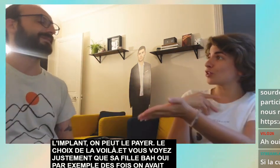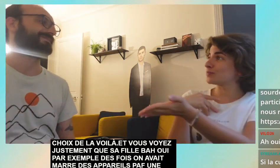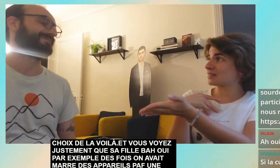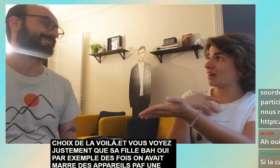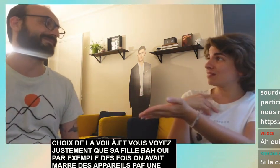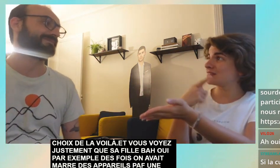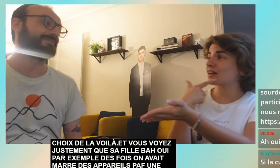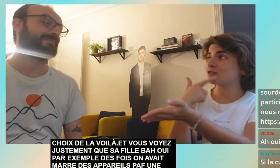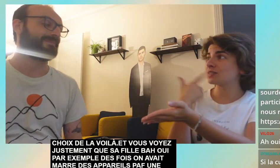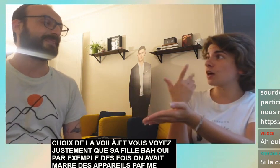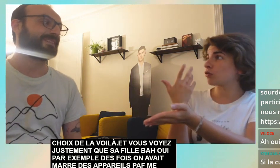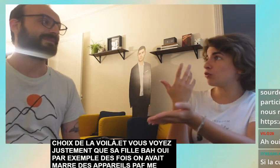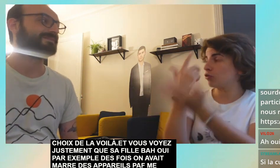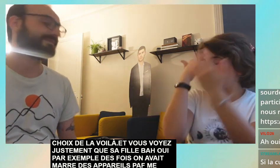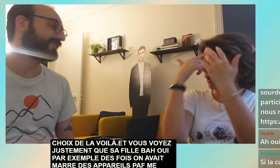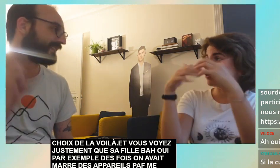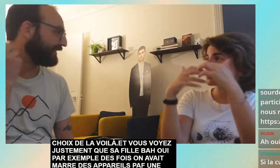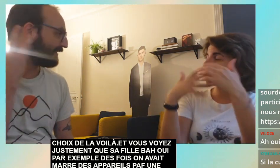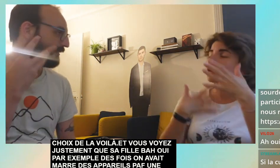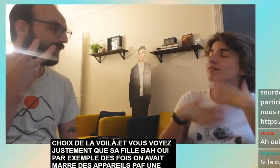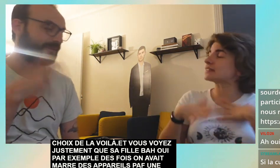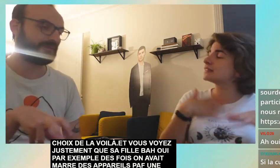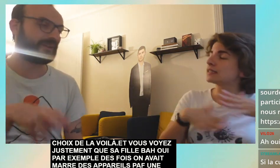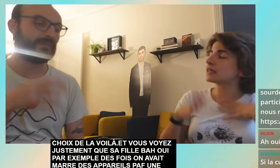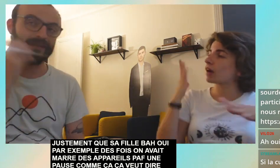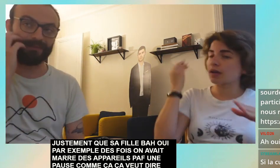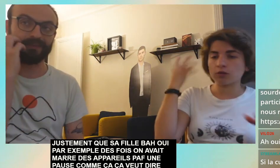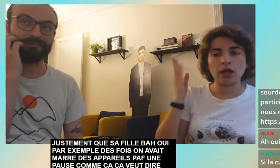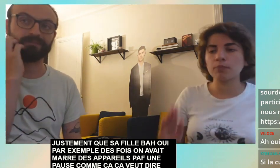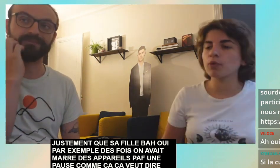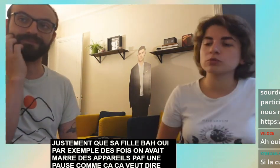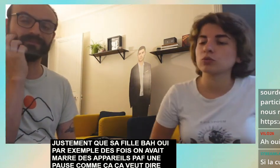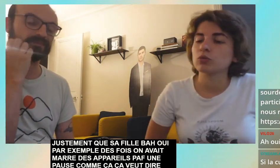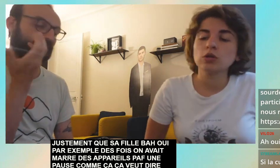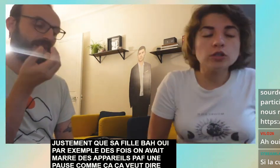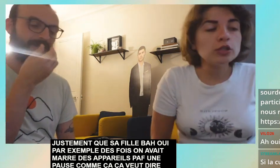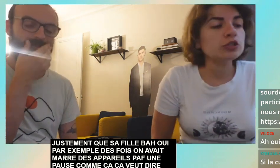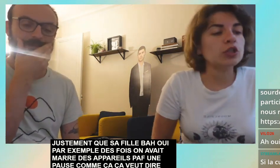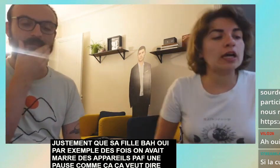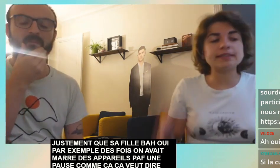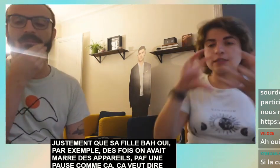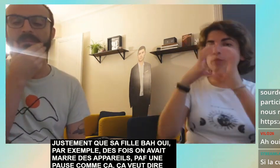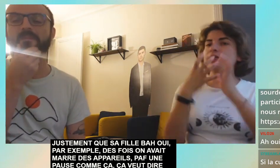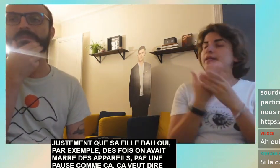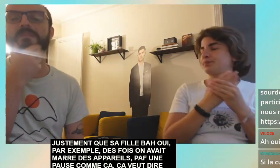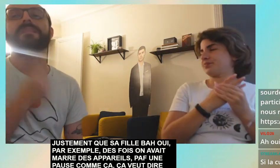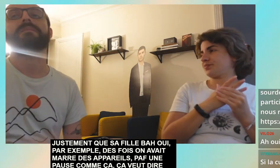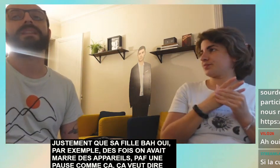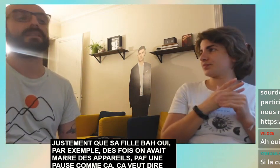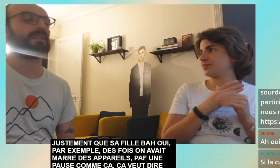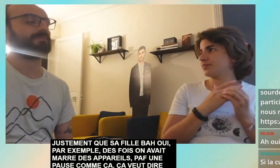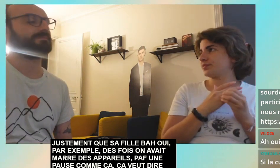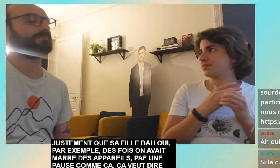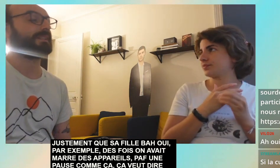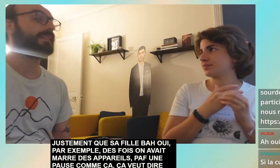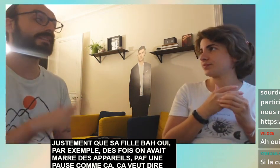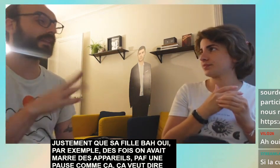comme ça veut dire que le cerveau va t'aider, que l'implant, ça a été compliqué. Et voilà. Et c'est vrai